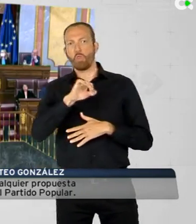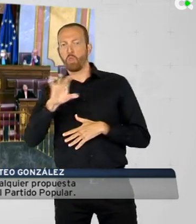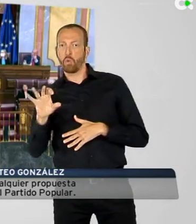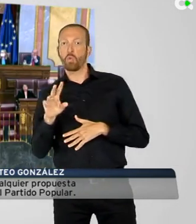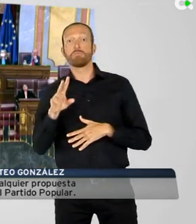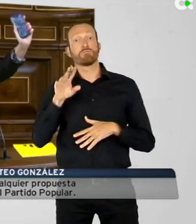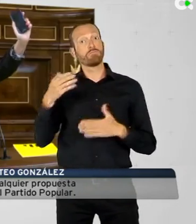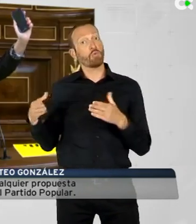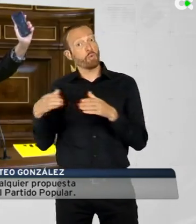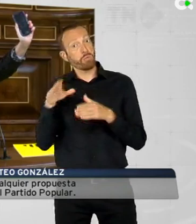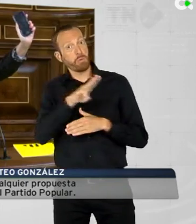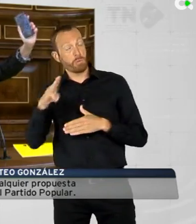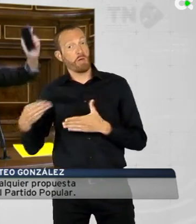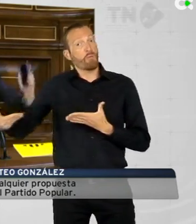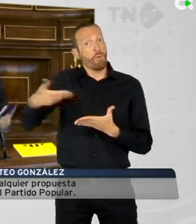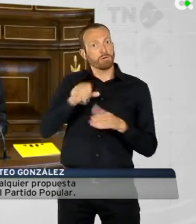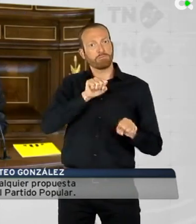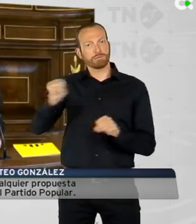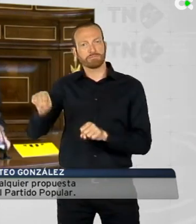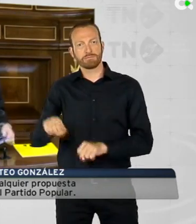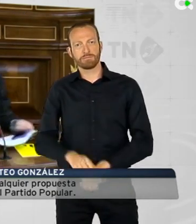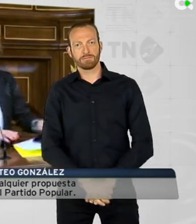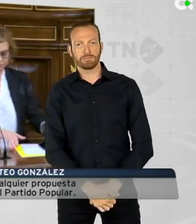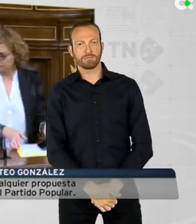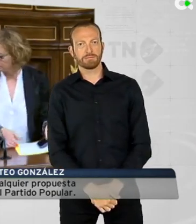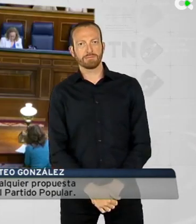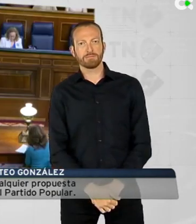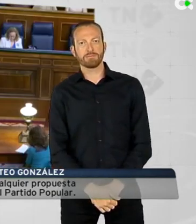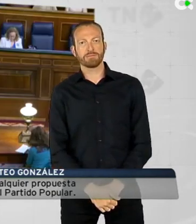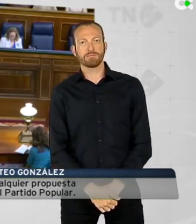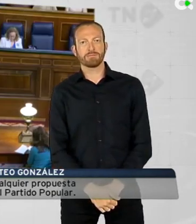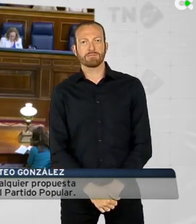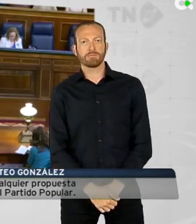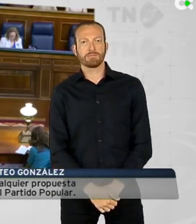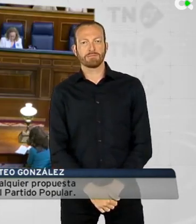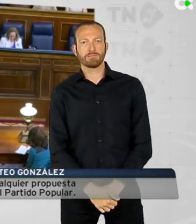vetaron cualquier propuesta procedente del Partido Popular.